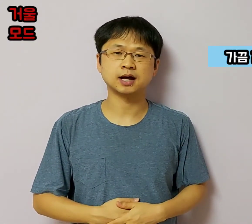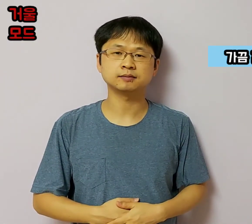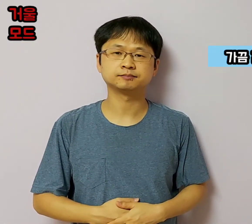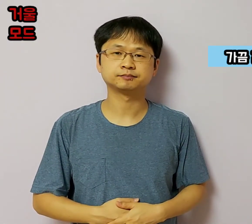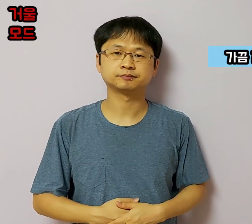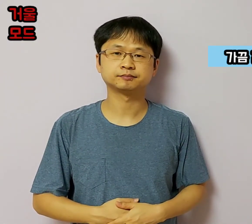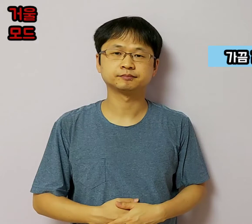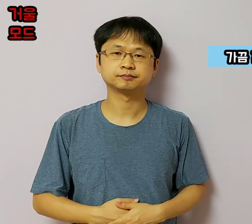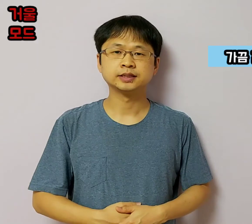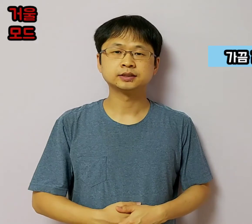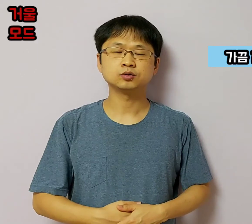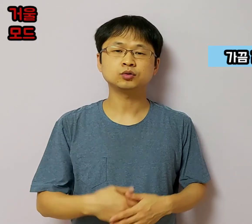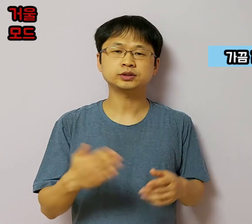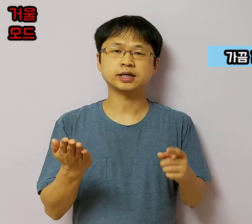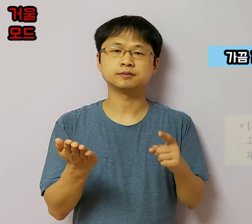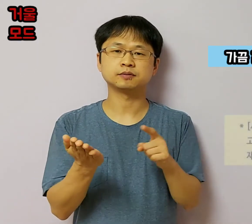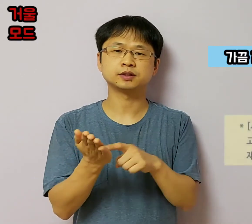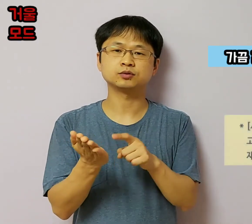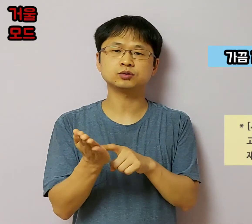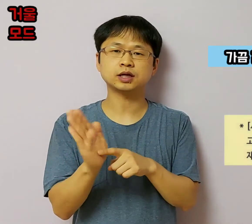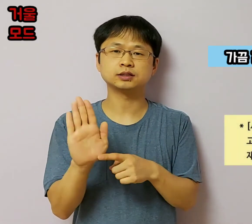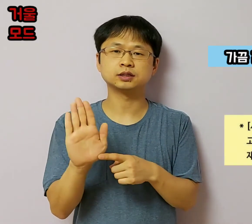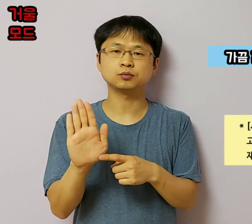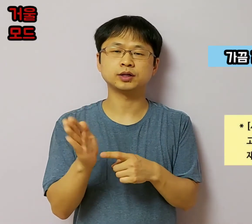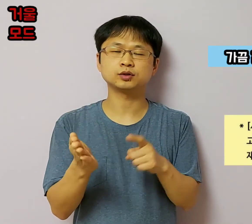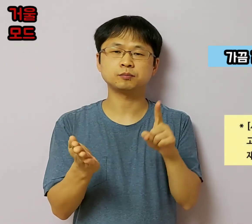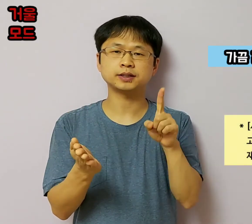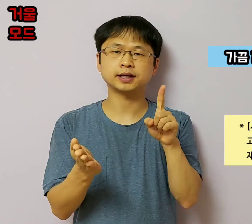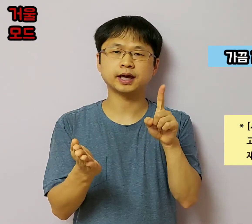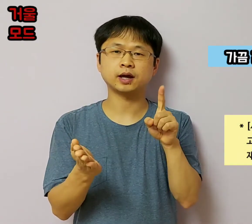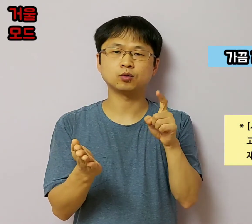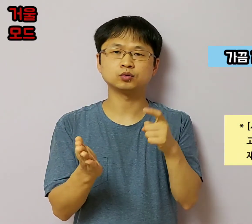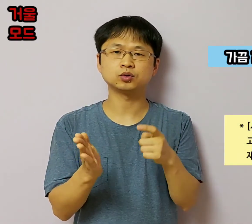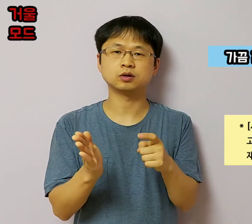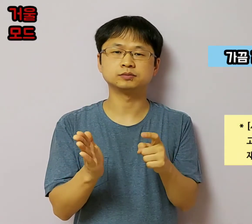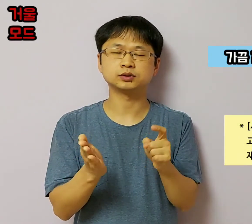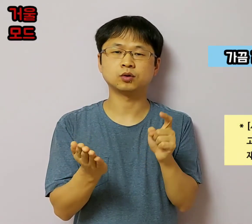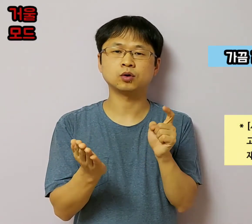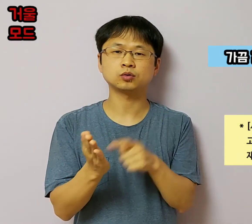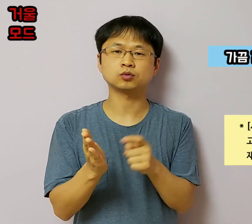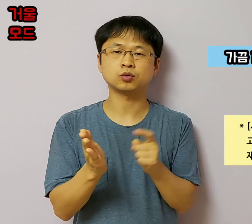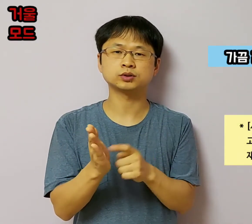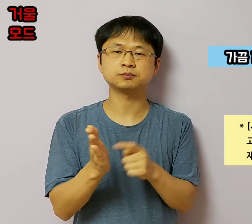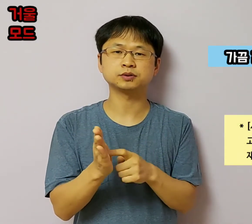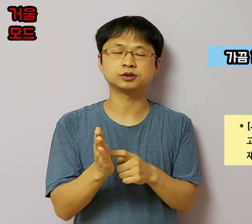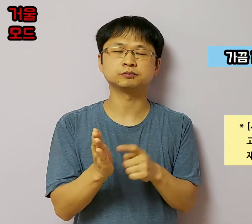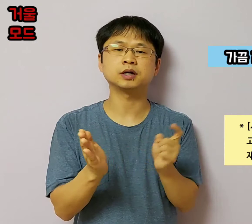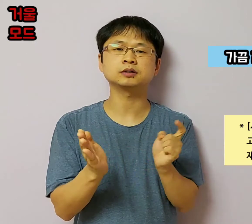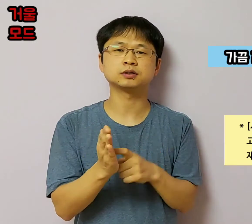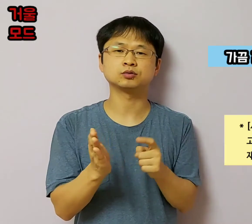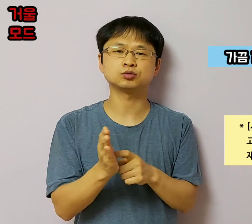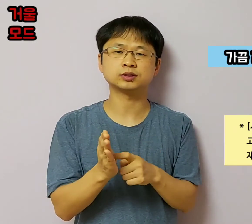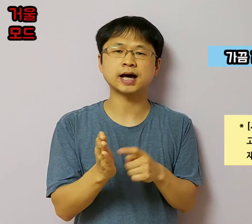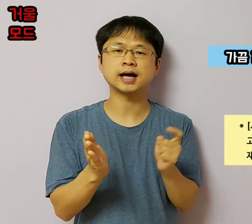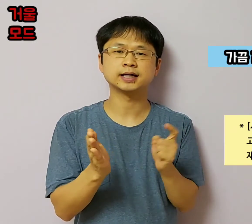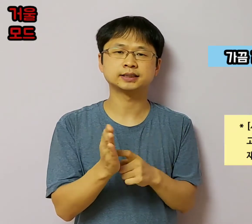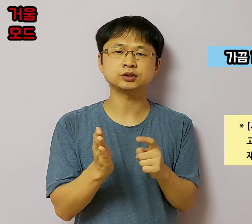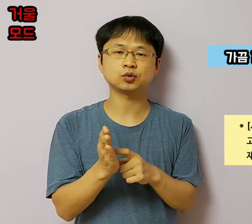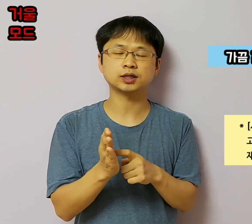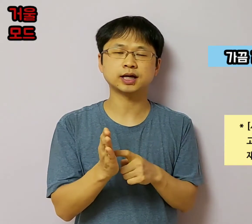바랍니다. 서두르지 않는 법. 서두르다는 왼손바닥에 오른손 검지로 톡톡 짚어주시면 서두르다, 재촉하다